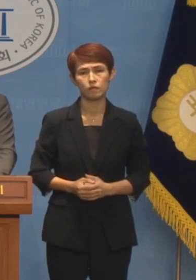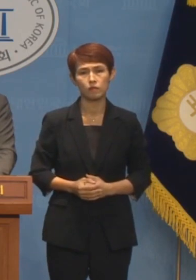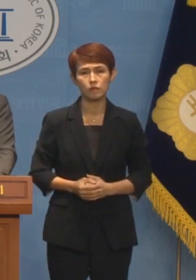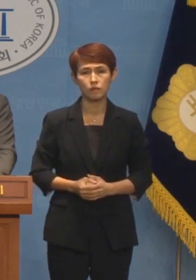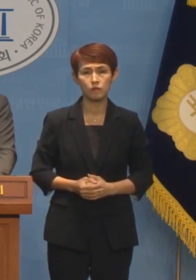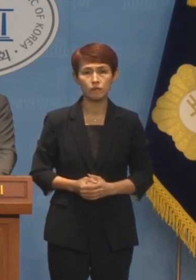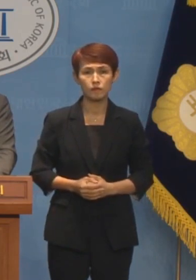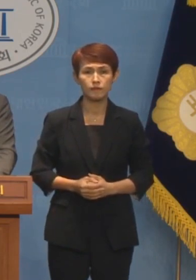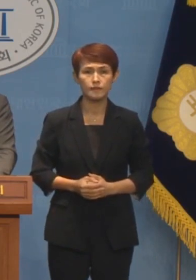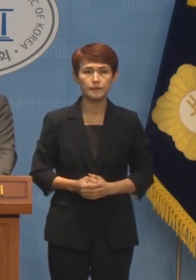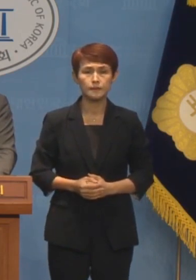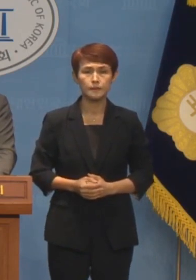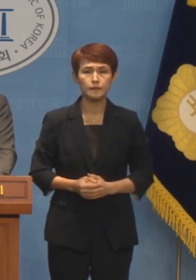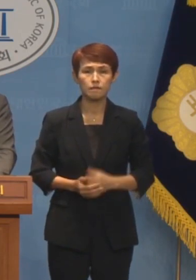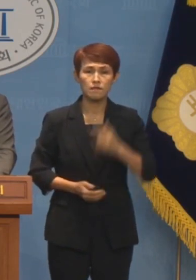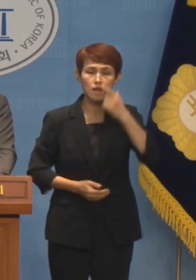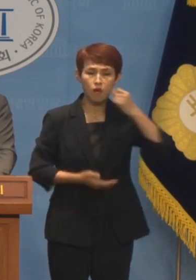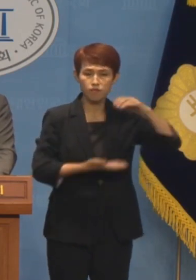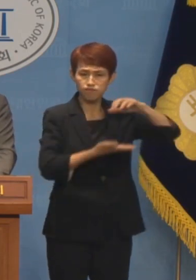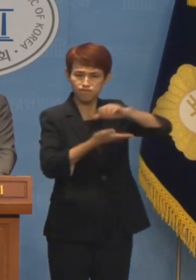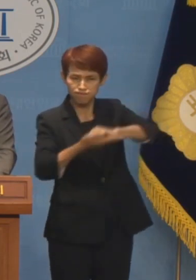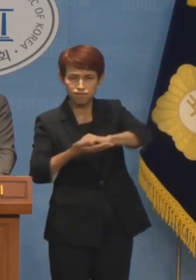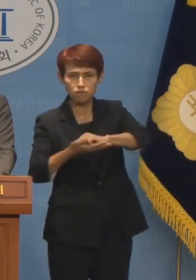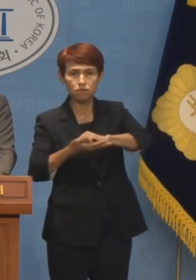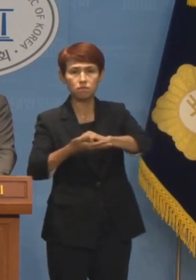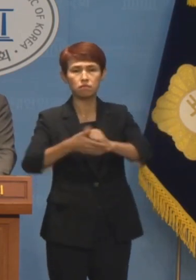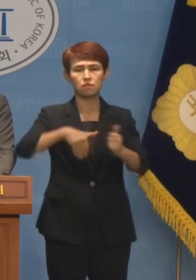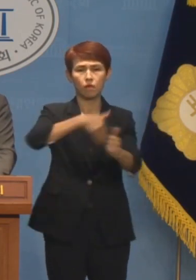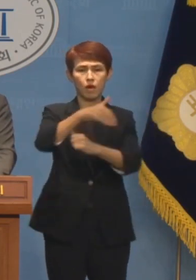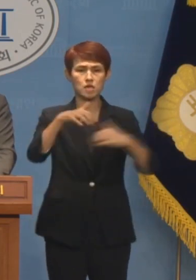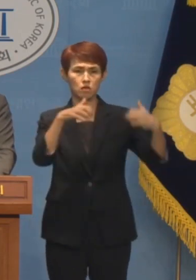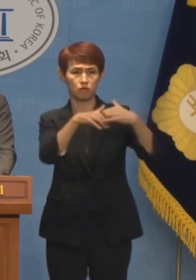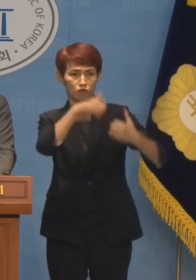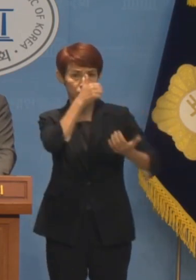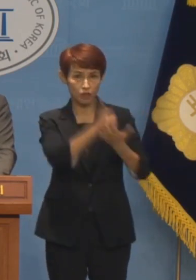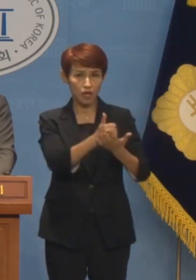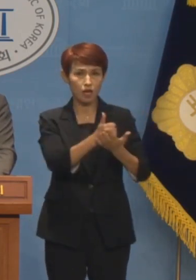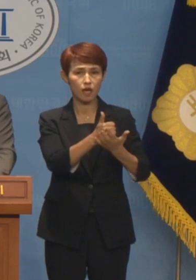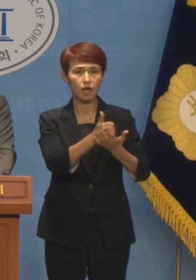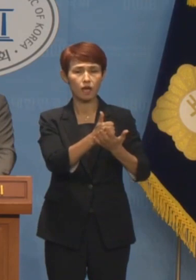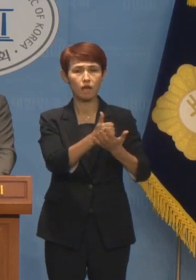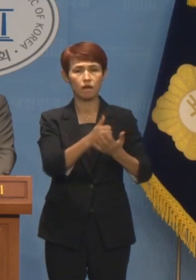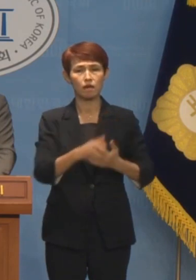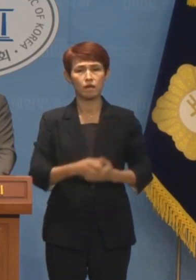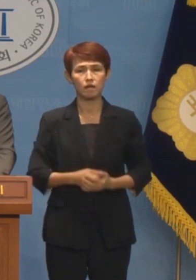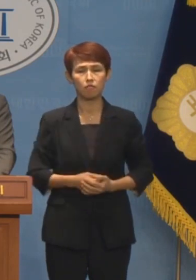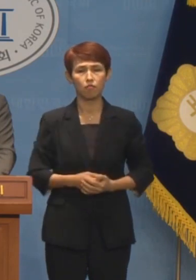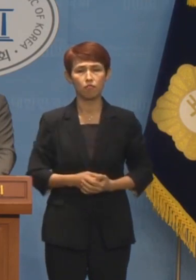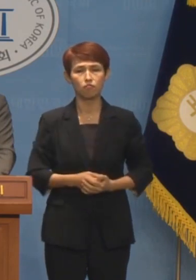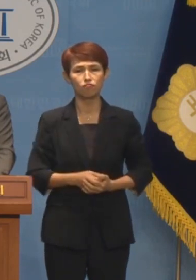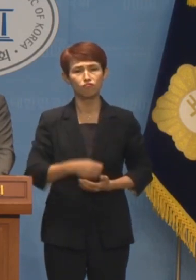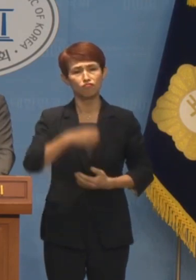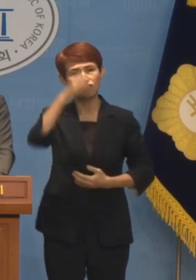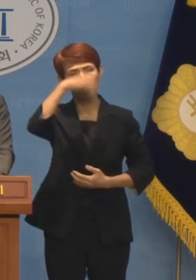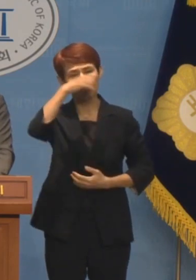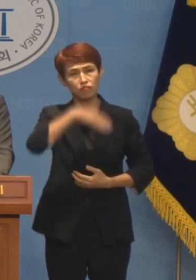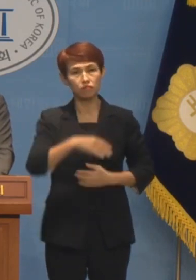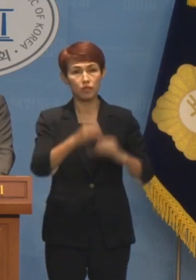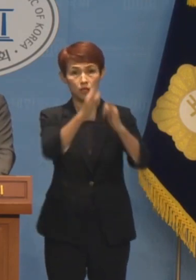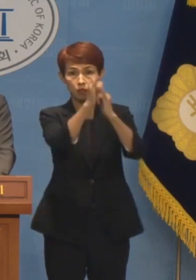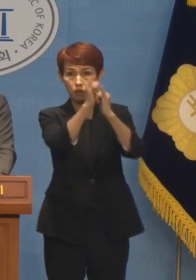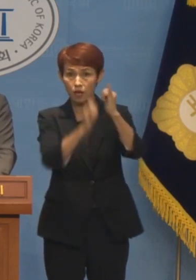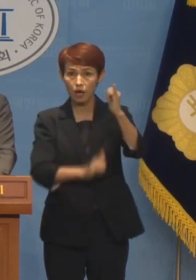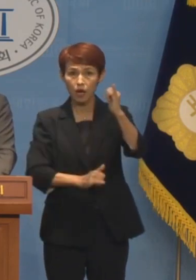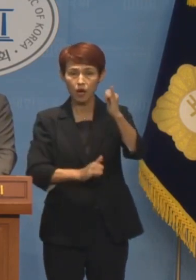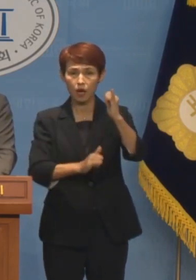그럼에도 불구하고 일제 식민지배와 전쟁 범죄를 미화하거나 관련된 역사적 사실을 왜곡하는